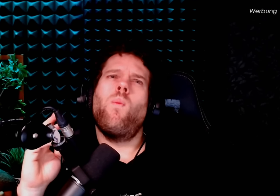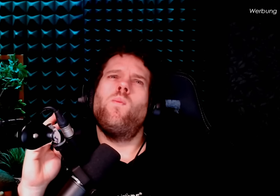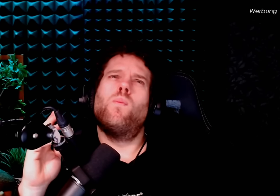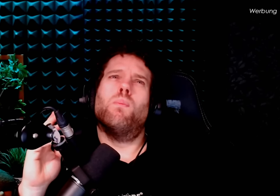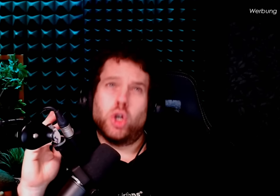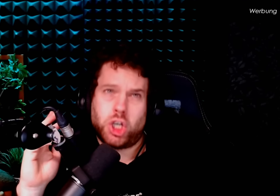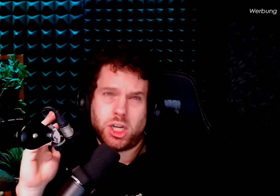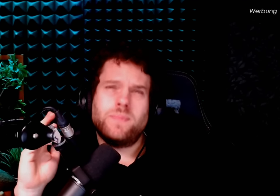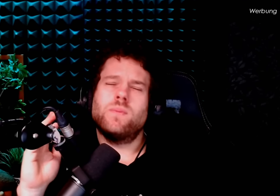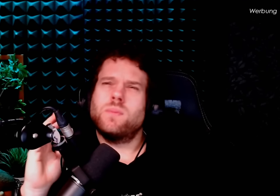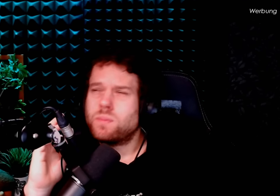Muschel.